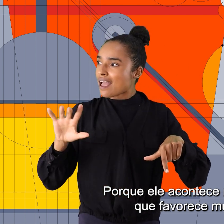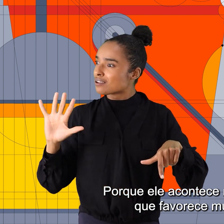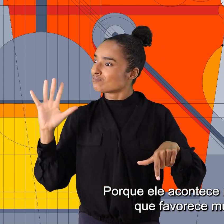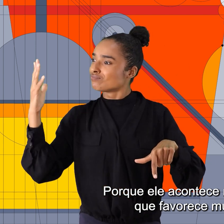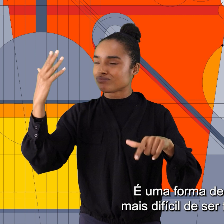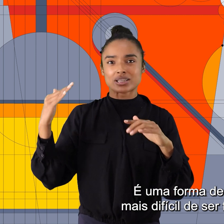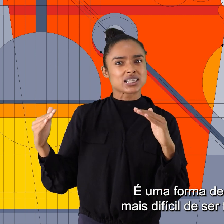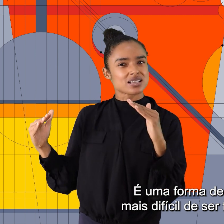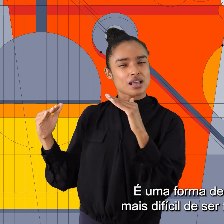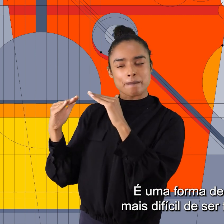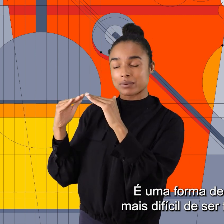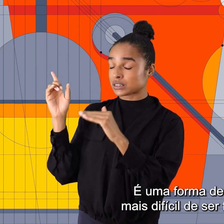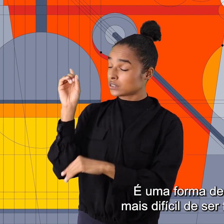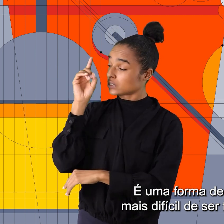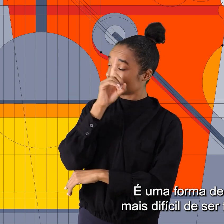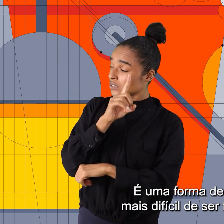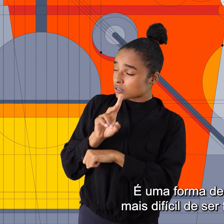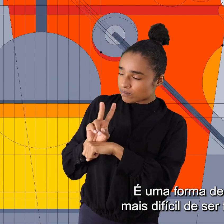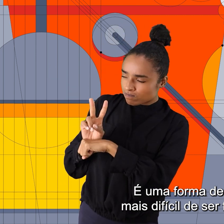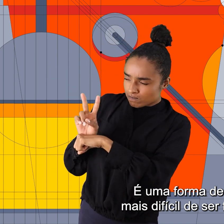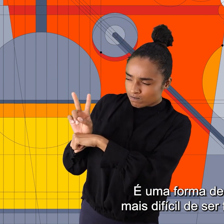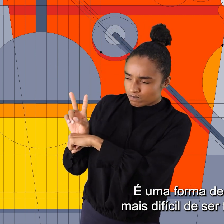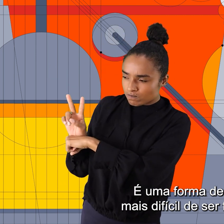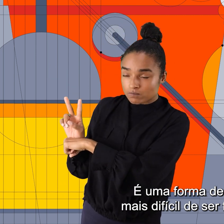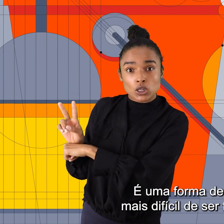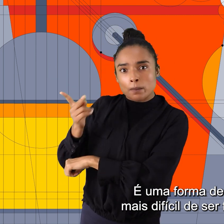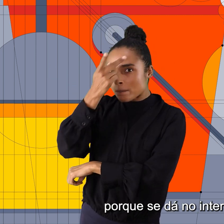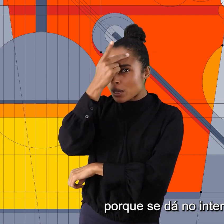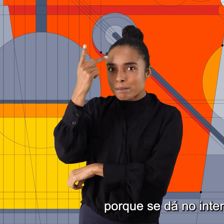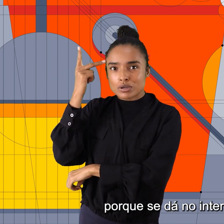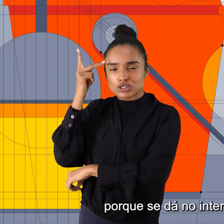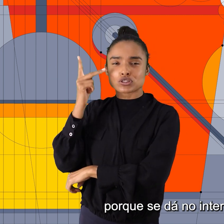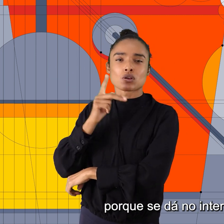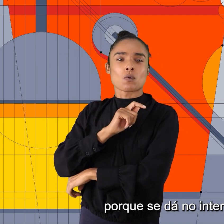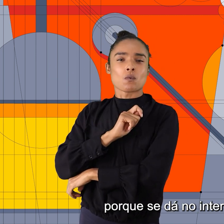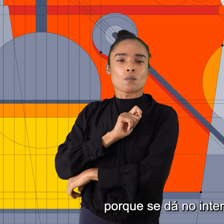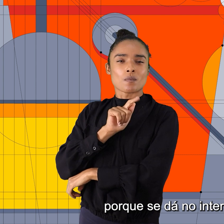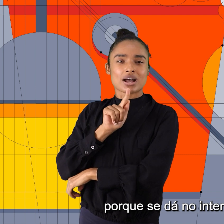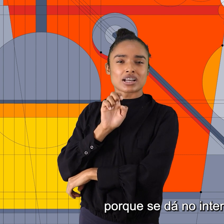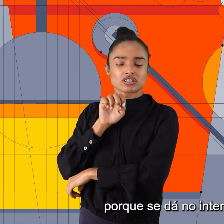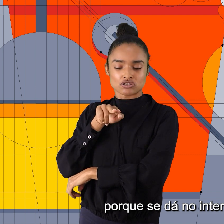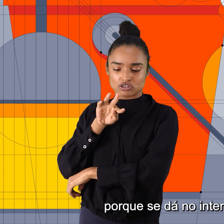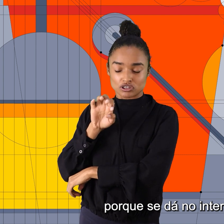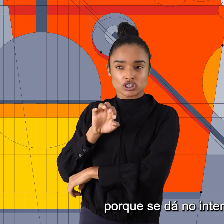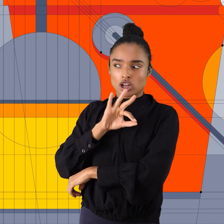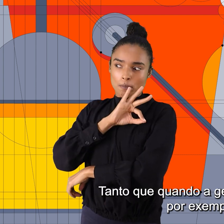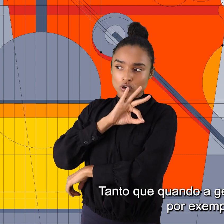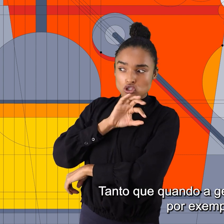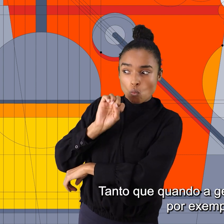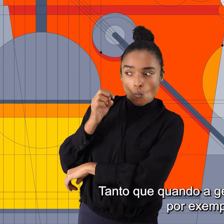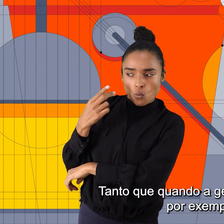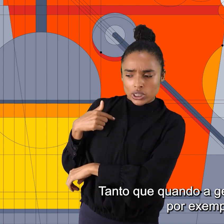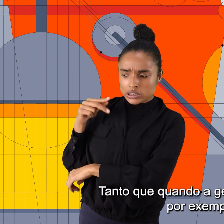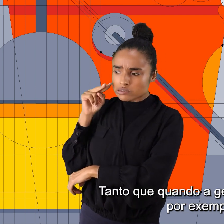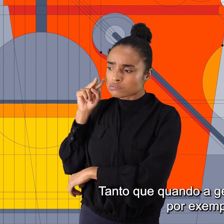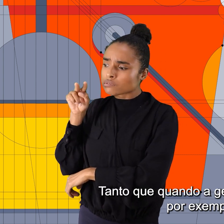favorece muito isso. É uma forma de trabalho mais difícil de ser fiscalizado, porque se dá no interior das casas. Tanto que